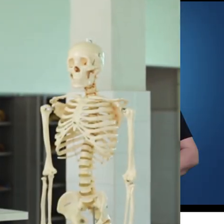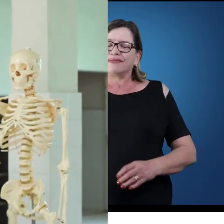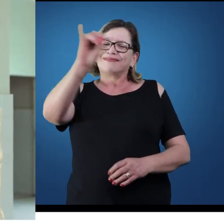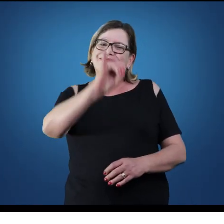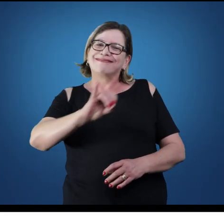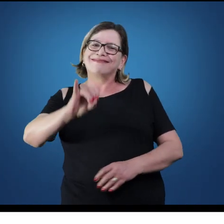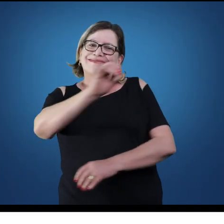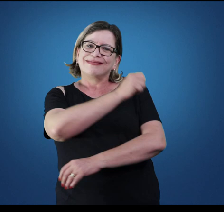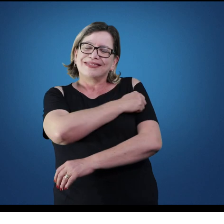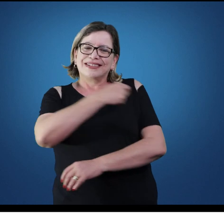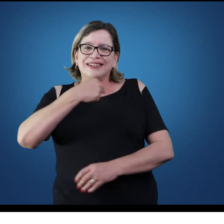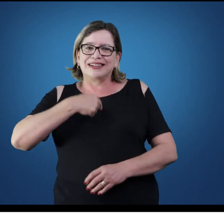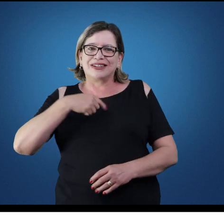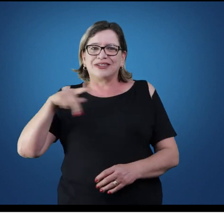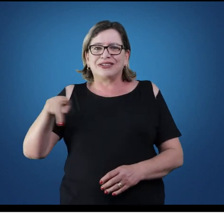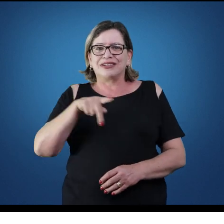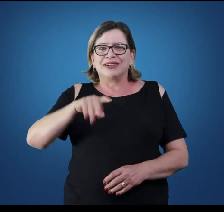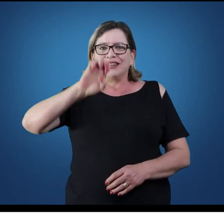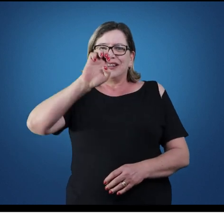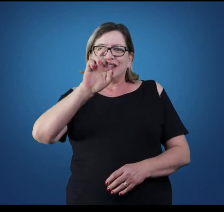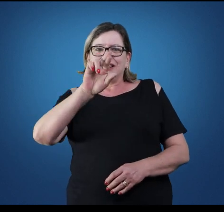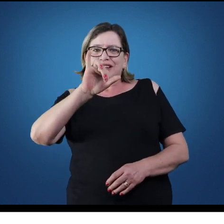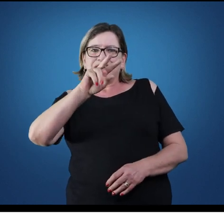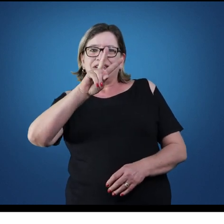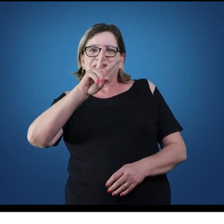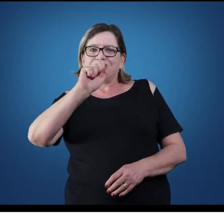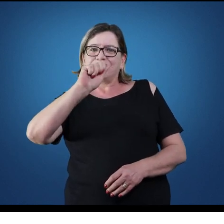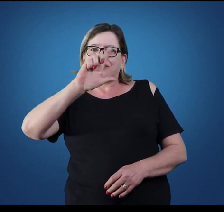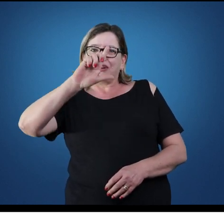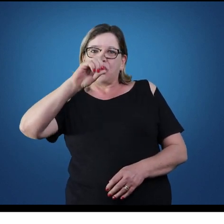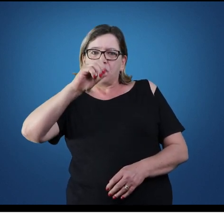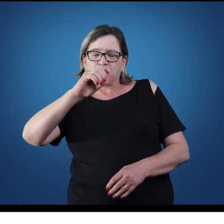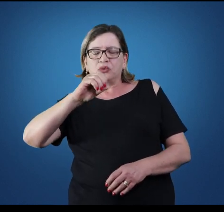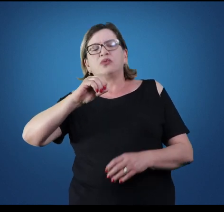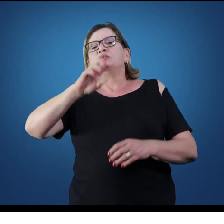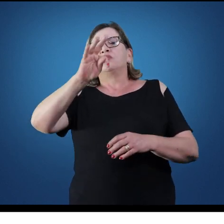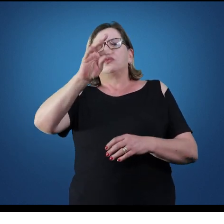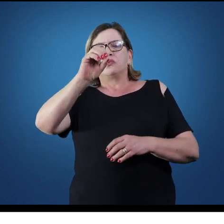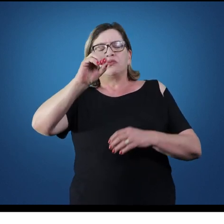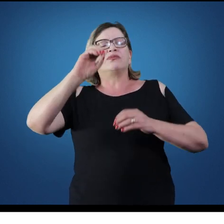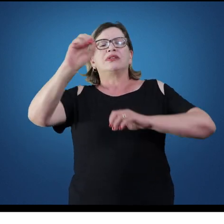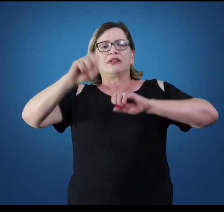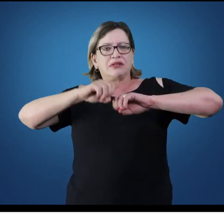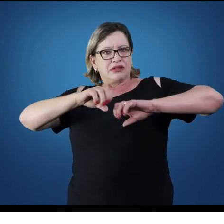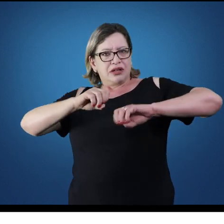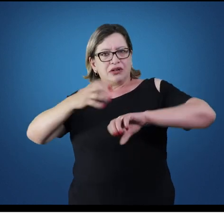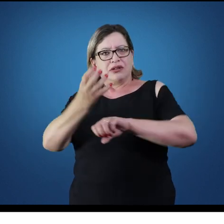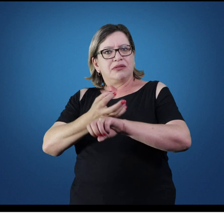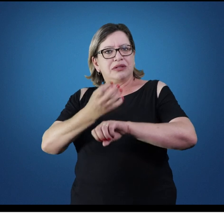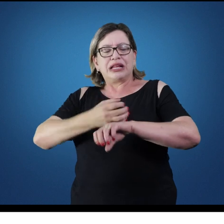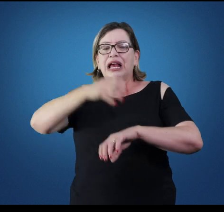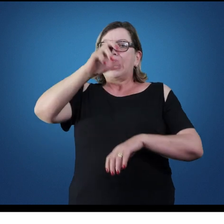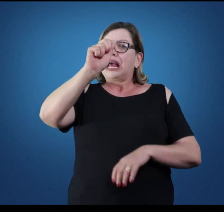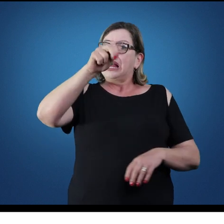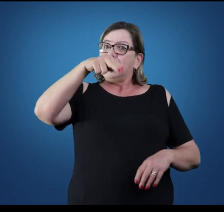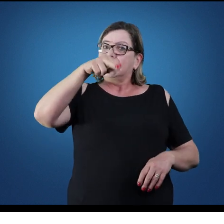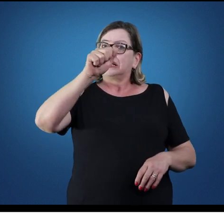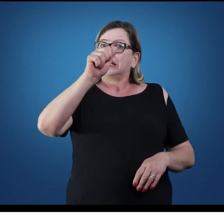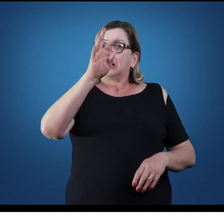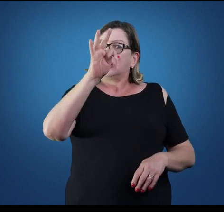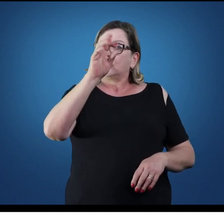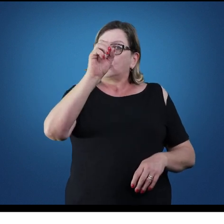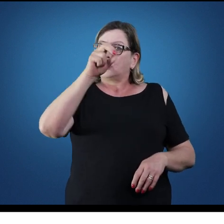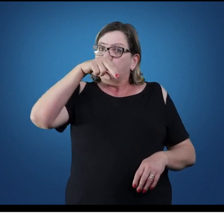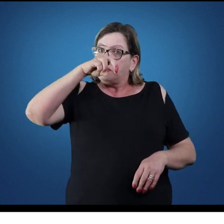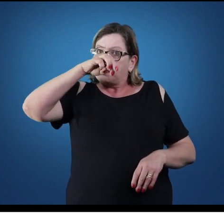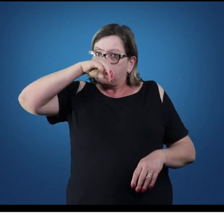Olá, alunos. Sou o professor Erivelton Fontana de Laarte, docente da disciplina de Anatomia Humana Aplicada à